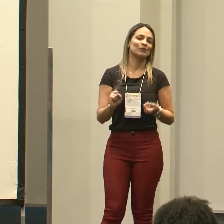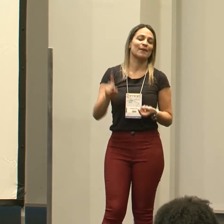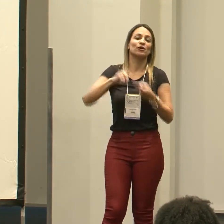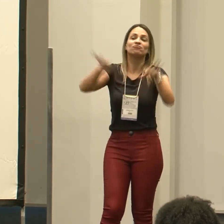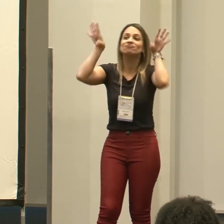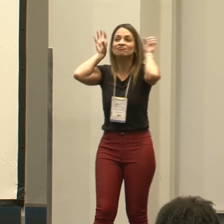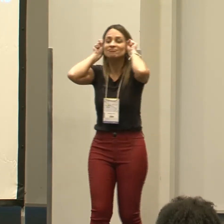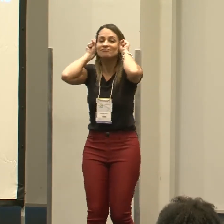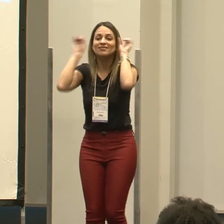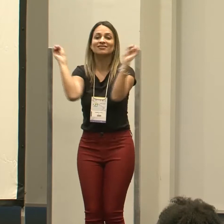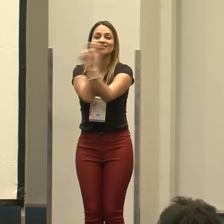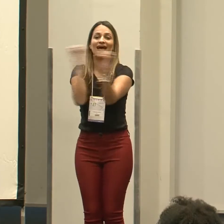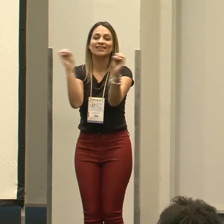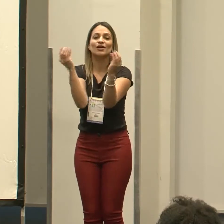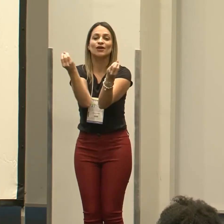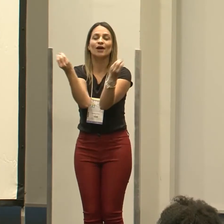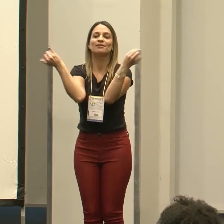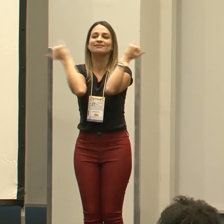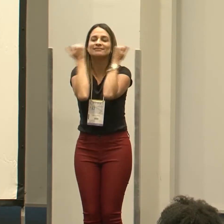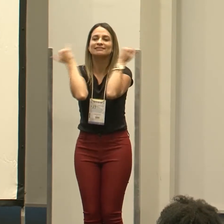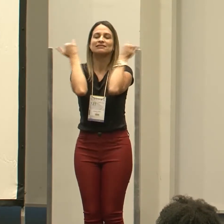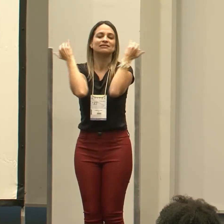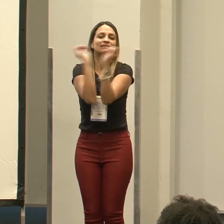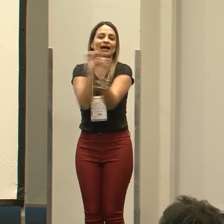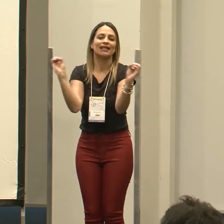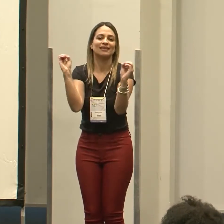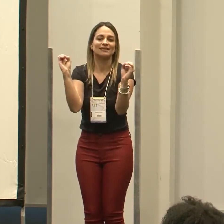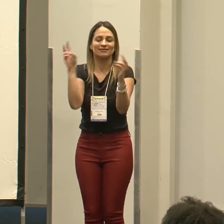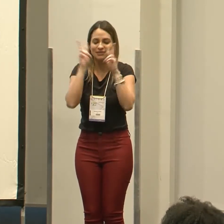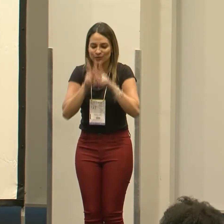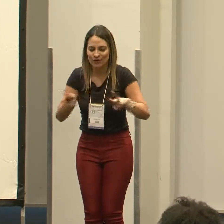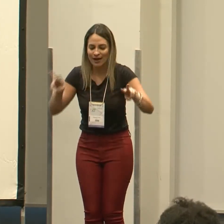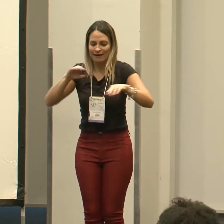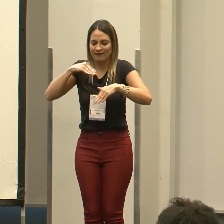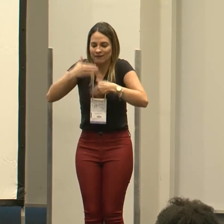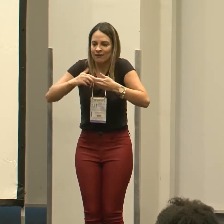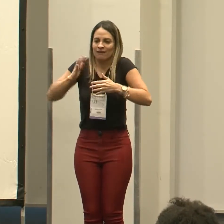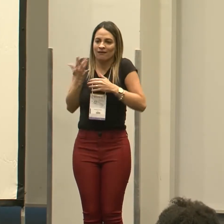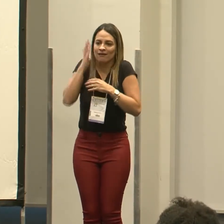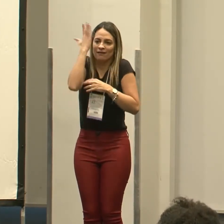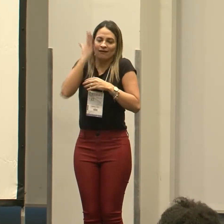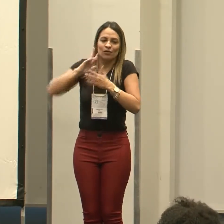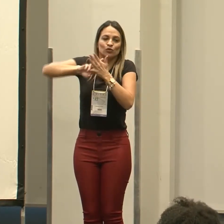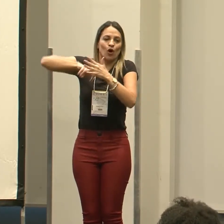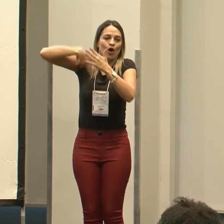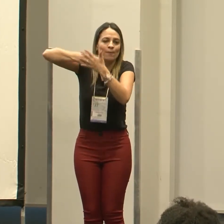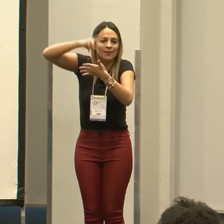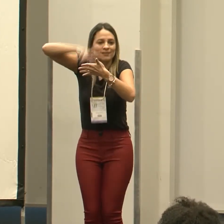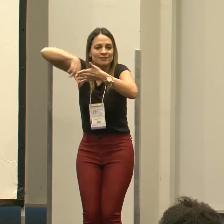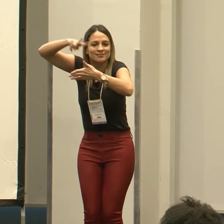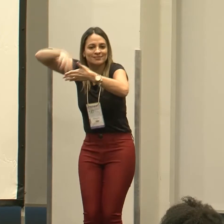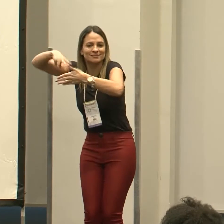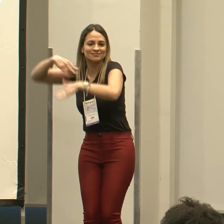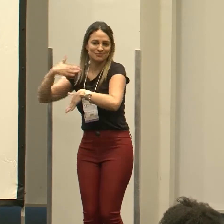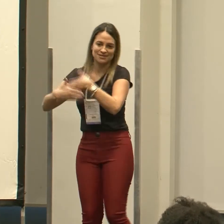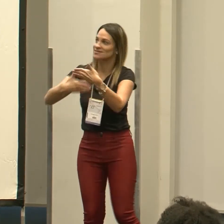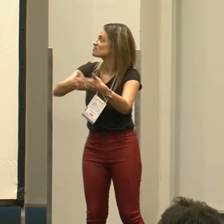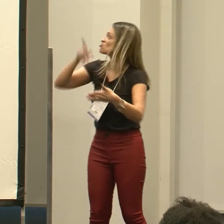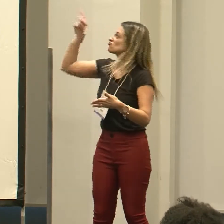dificuldade. Mas o ouvinte, ele não escuta nada, na verdade. O surdo tem esse esforço